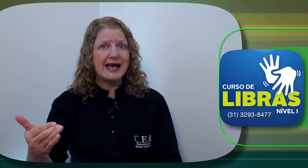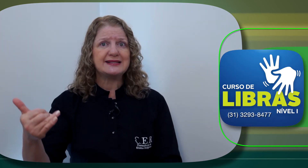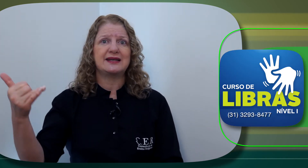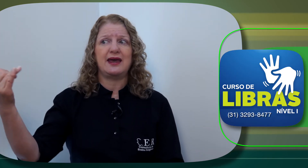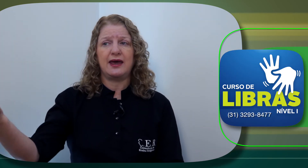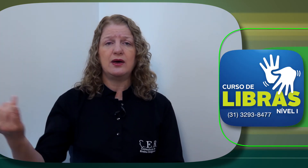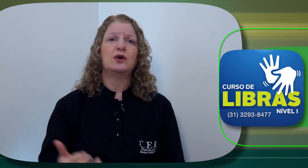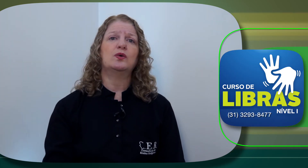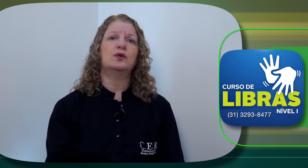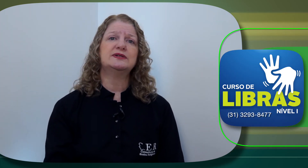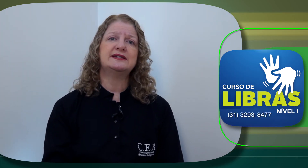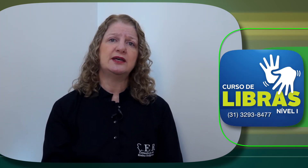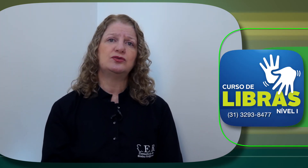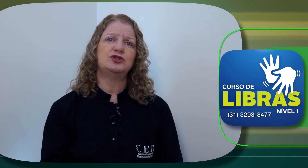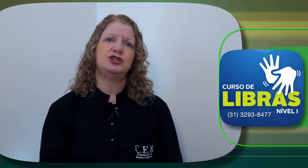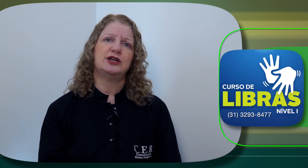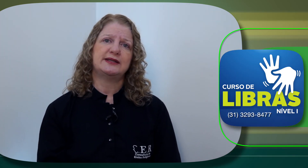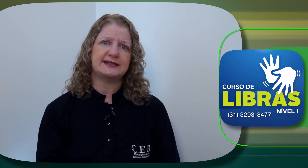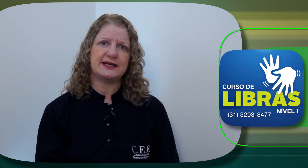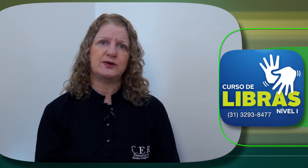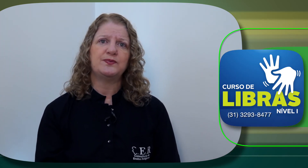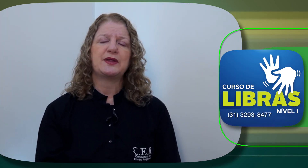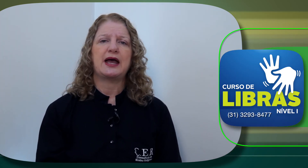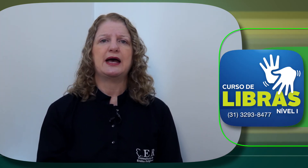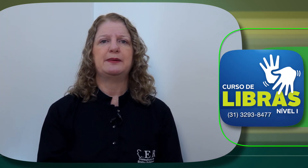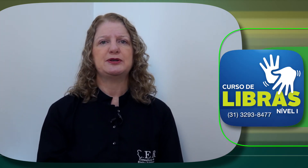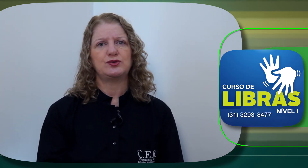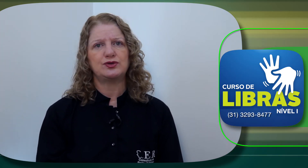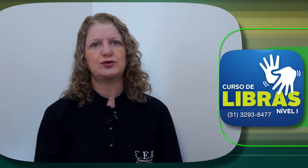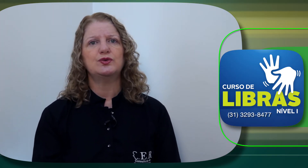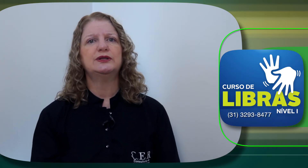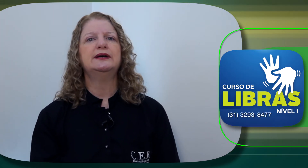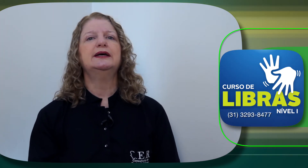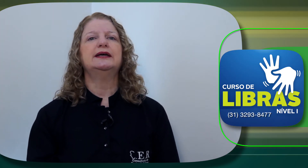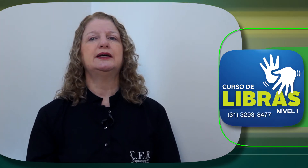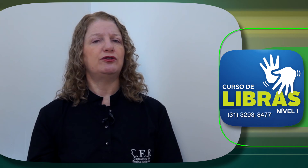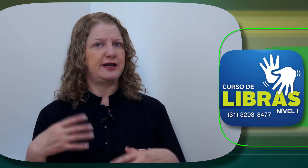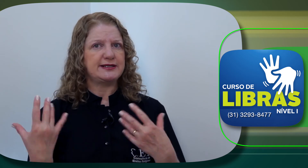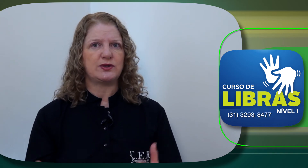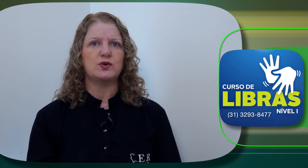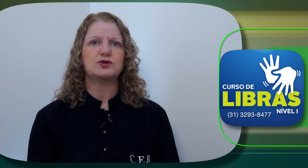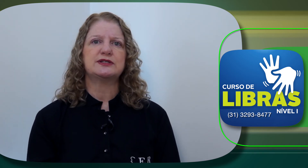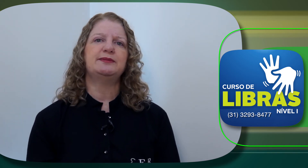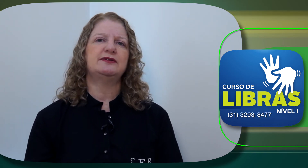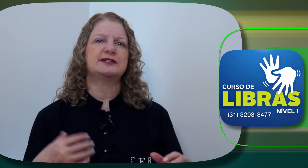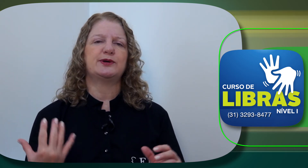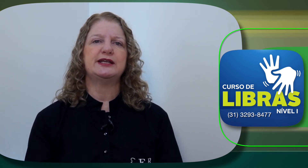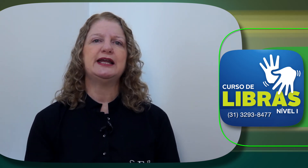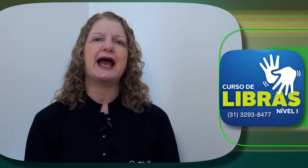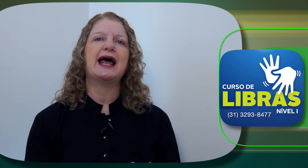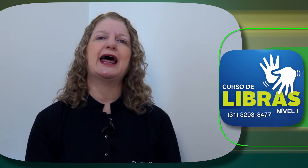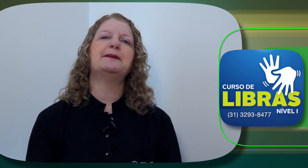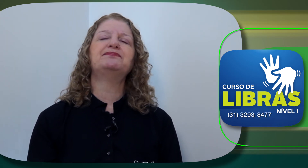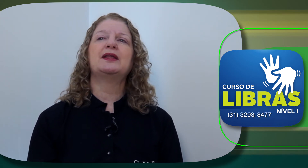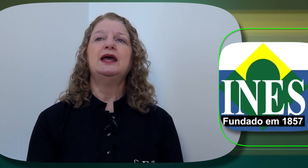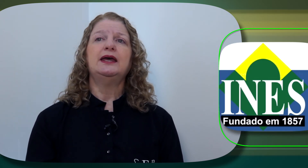CAS, que é o Centro de Atenção à Pessoa Surda, e que oferece cursos também, vocês podem ligar lá.